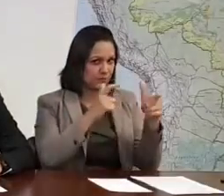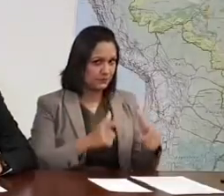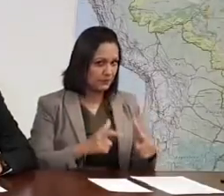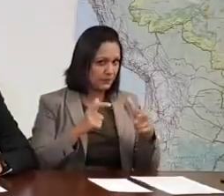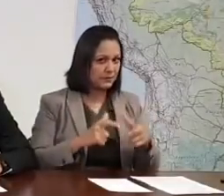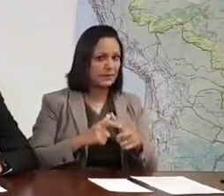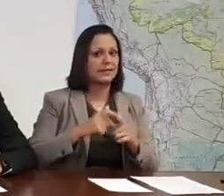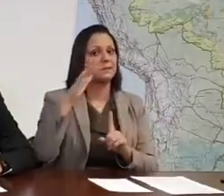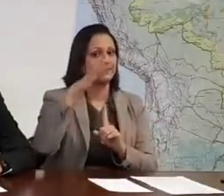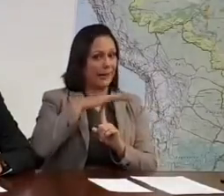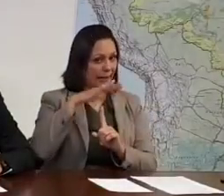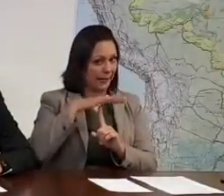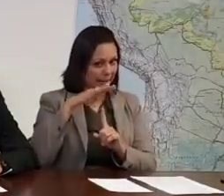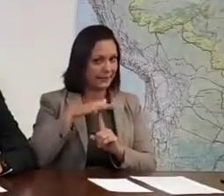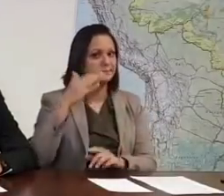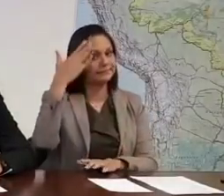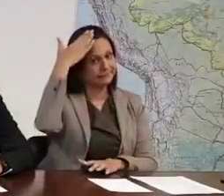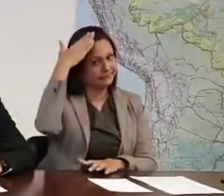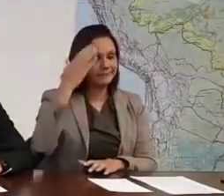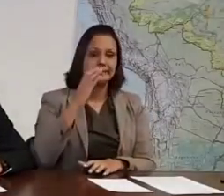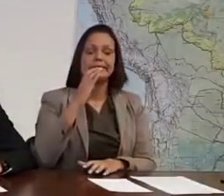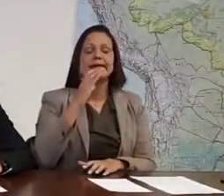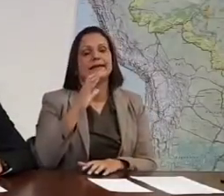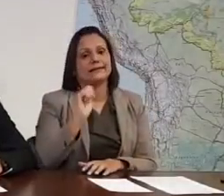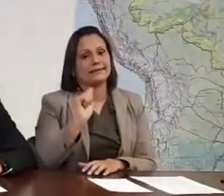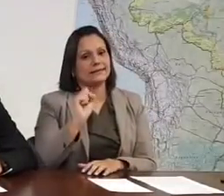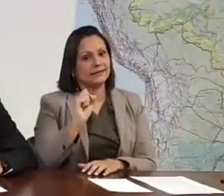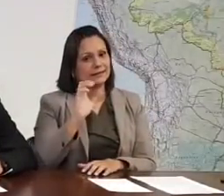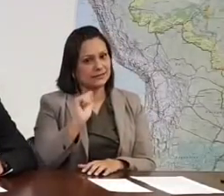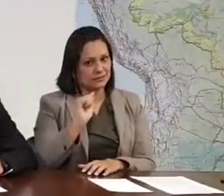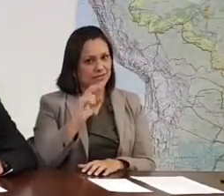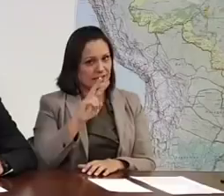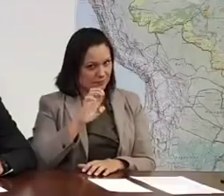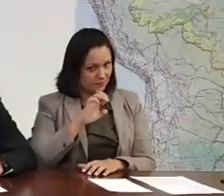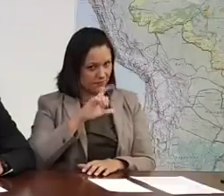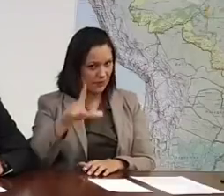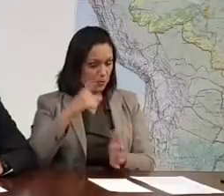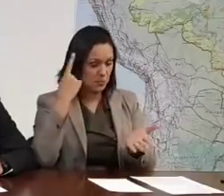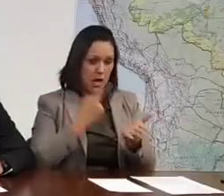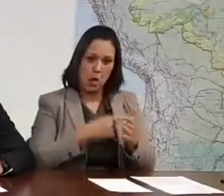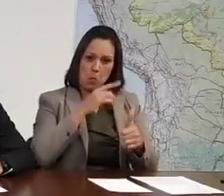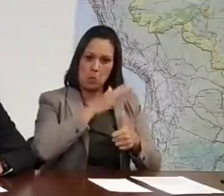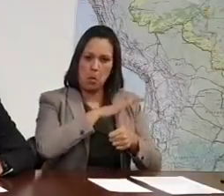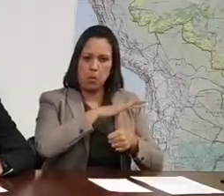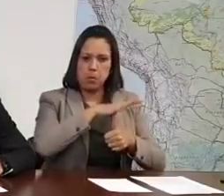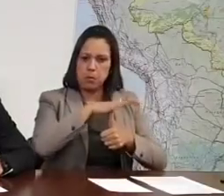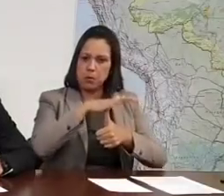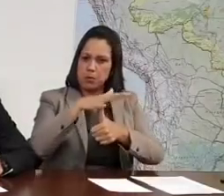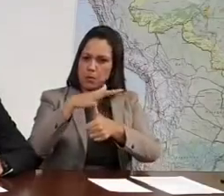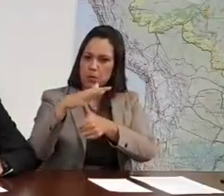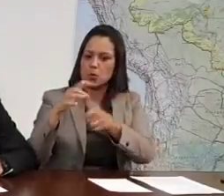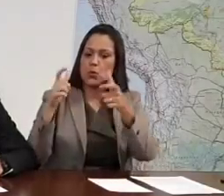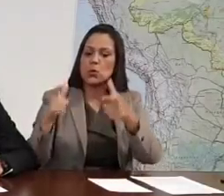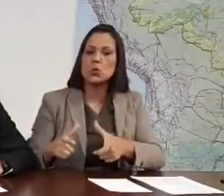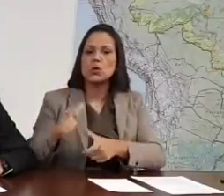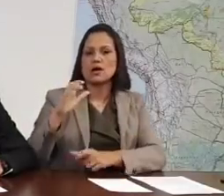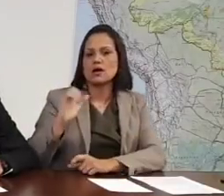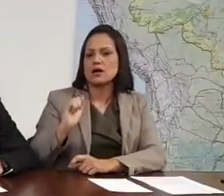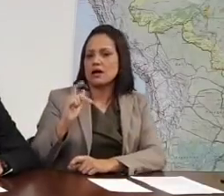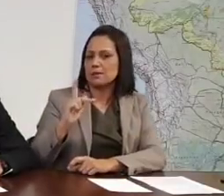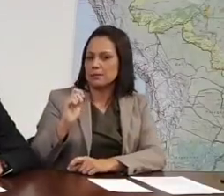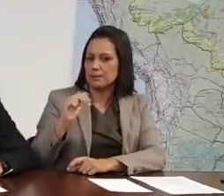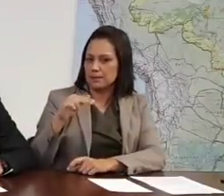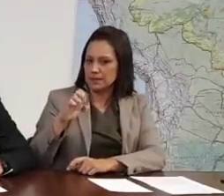Cascavel, Paraná, e dali iríamos de helicóptero até Capanema para a inauguração da hidrelétrica Baixo